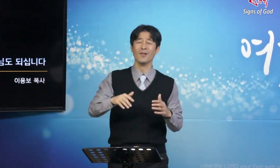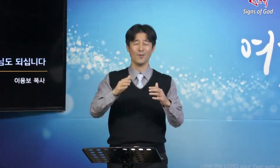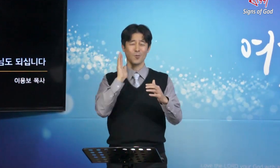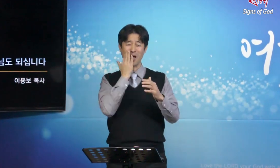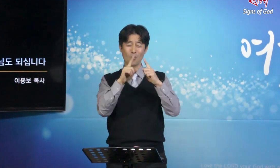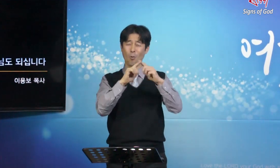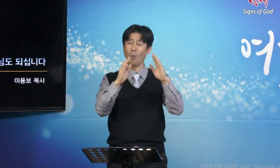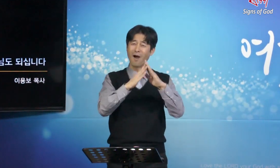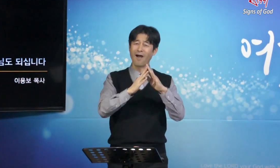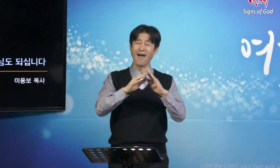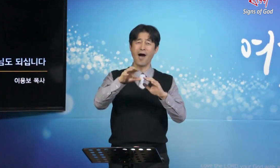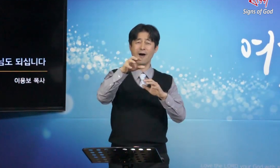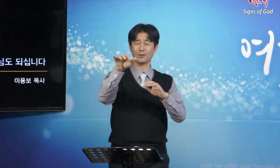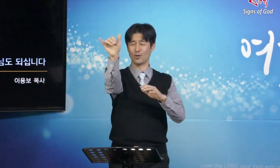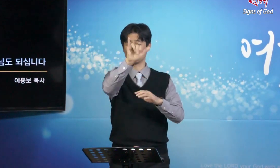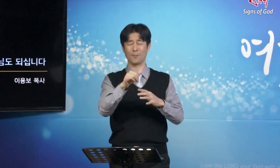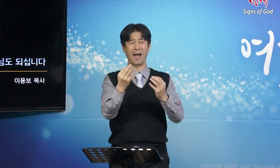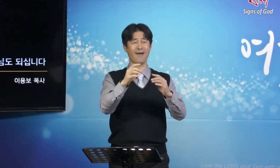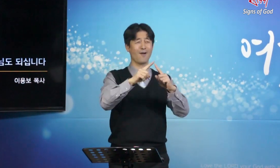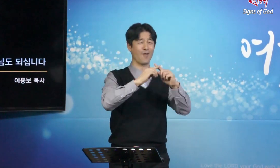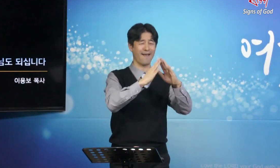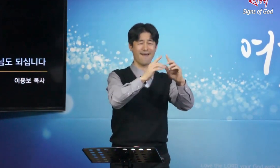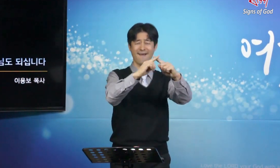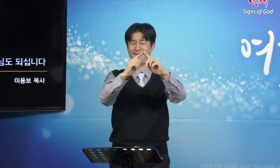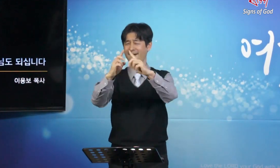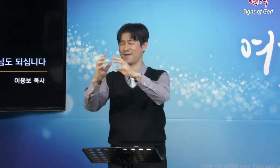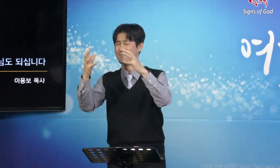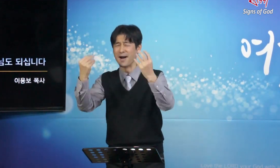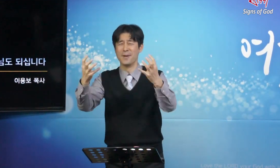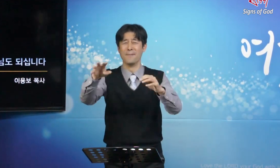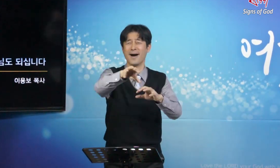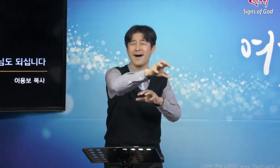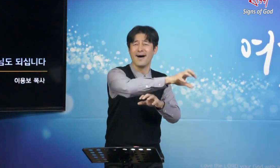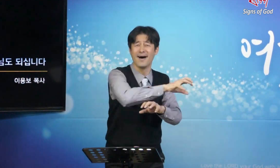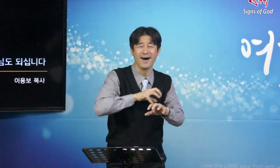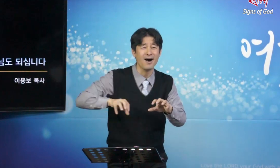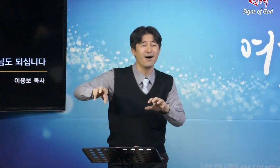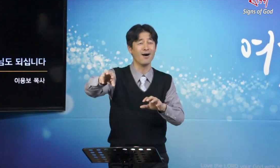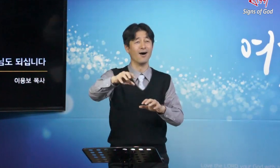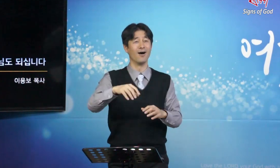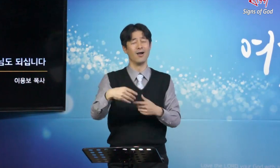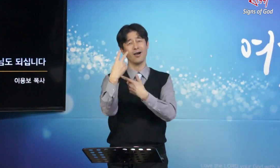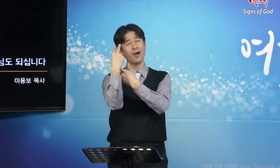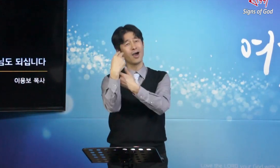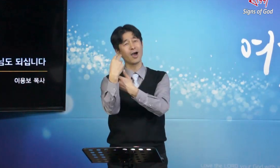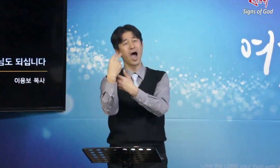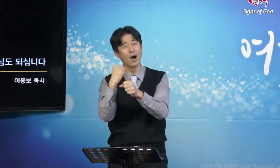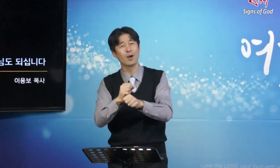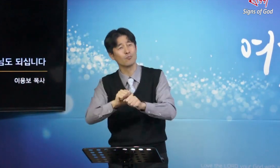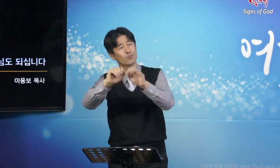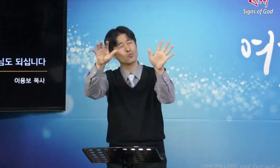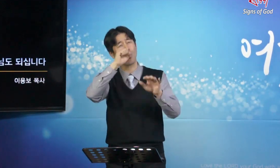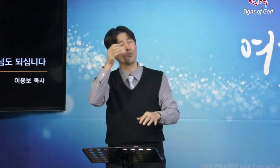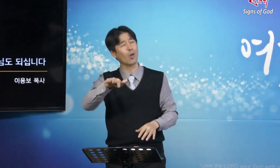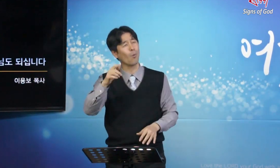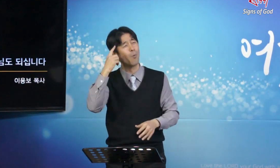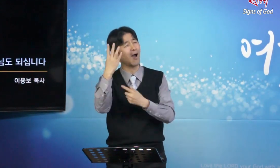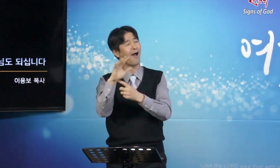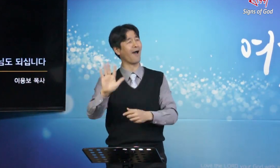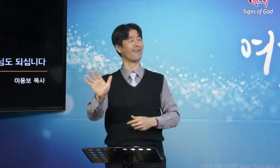제가 잘 모르지만 농인교회, 전국에 많은 농인교회가 있습니다.